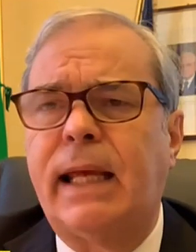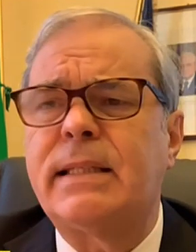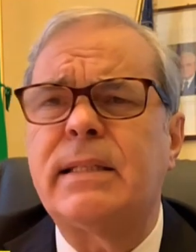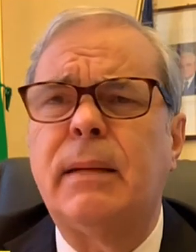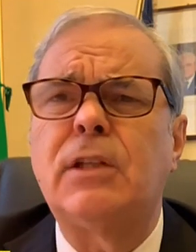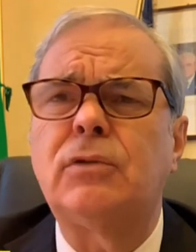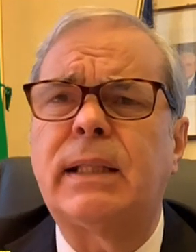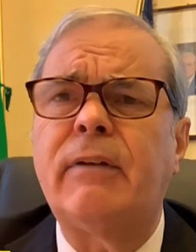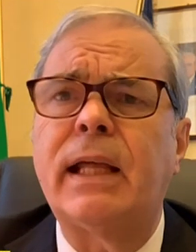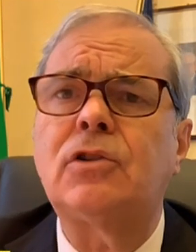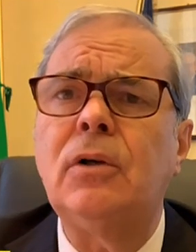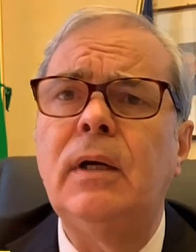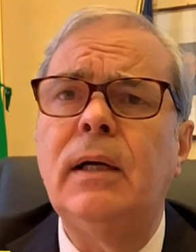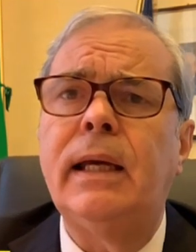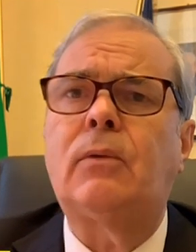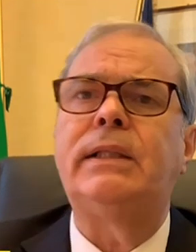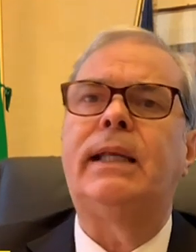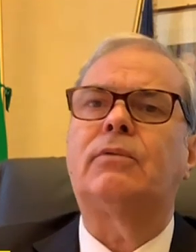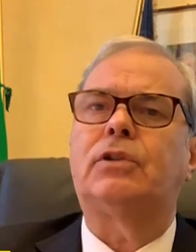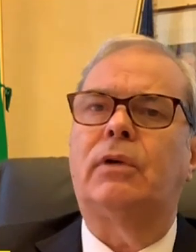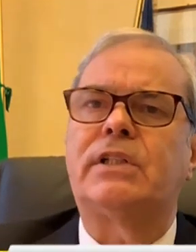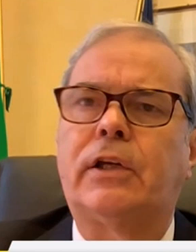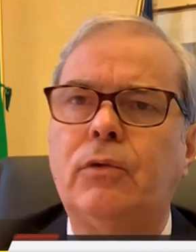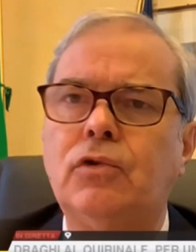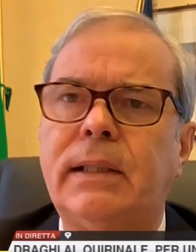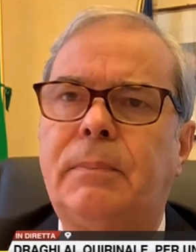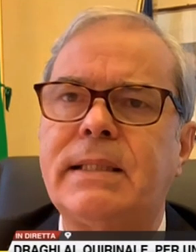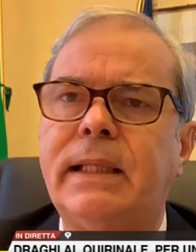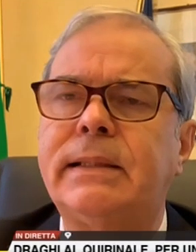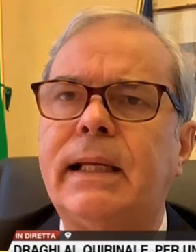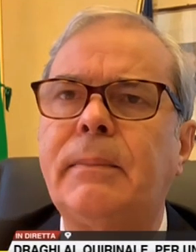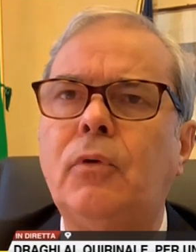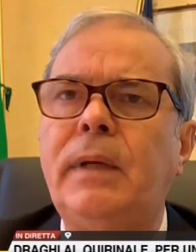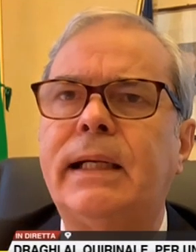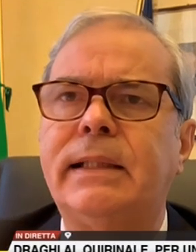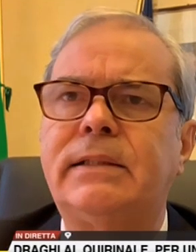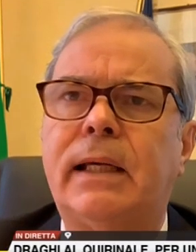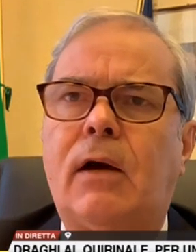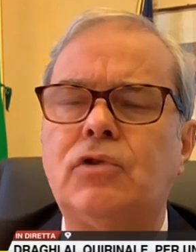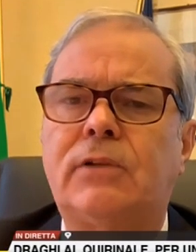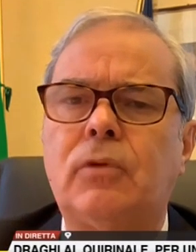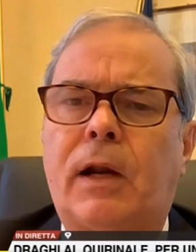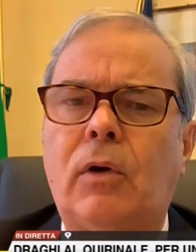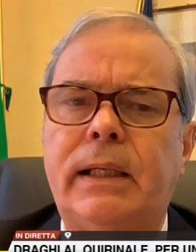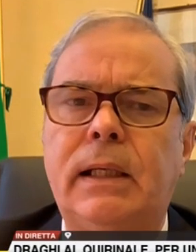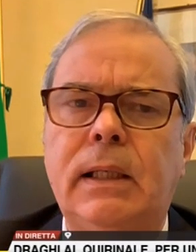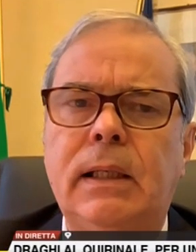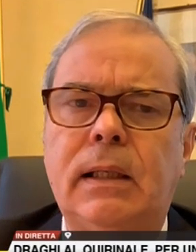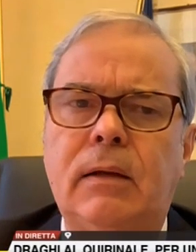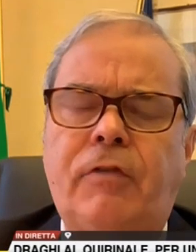sostanzialmente Renzi si è messo di traverso e quindi la questione si è chiusa. Il Presidente della Repubblica ieri sera ha usato